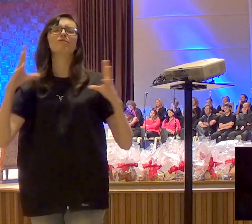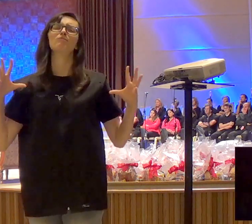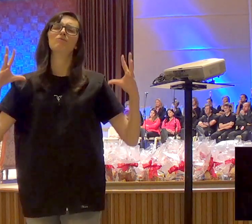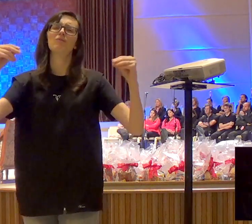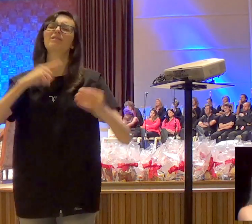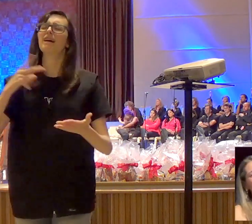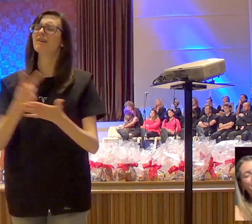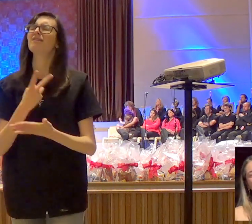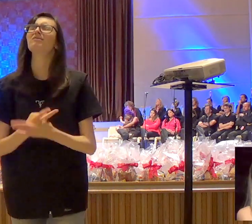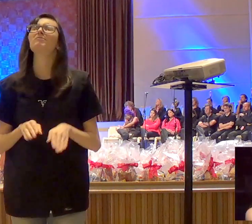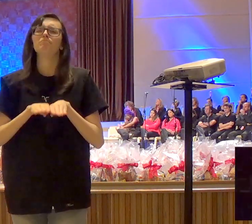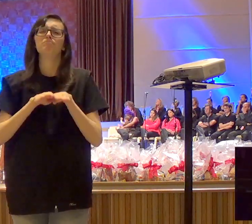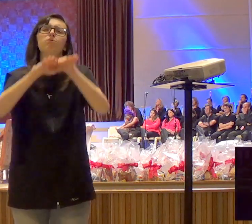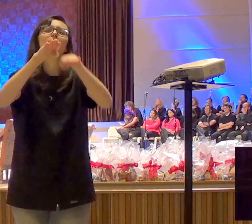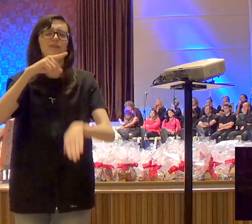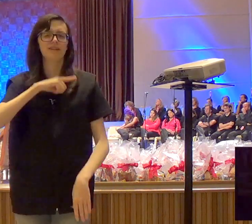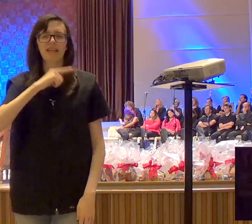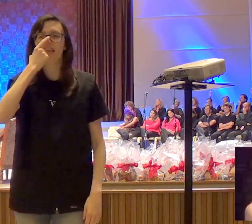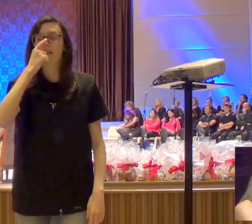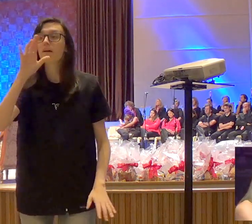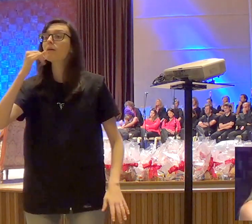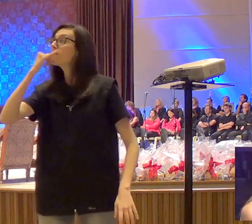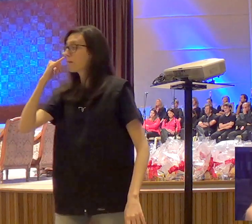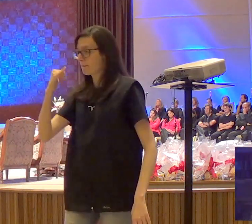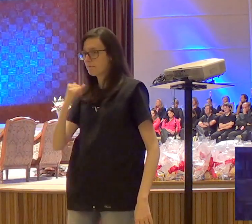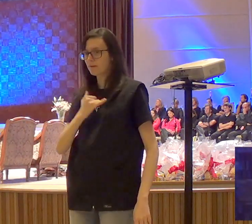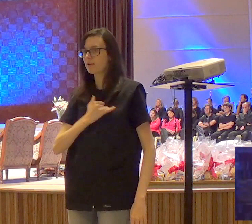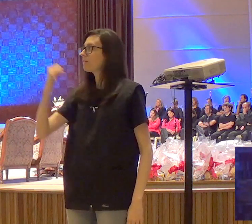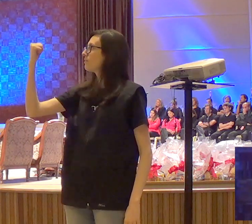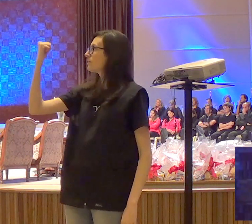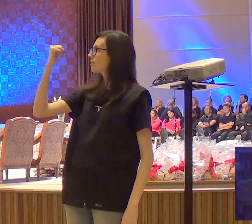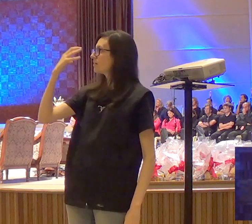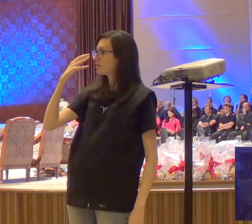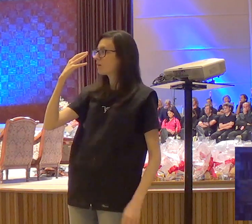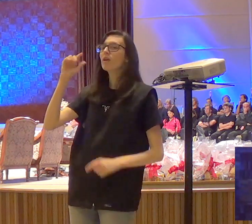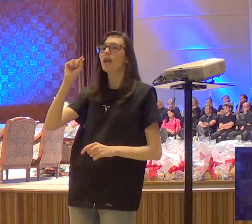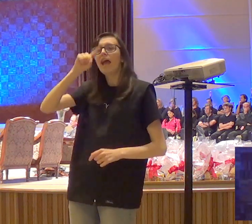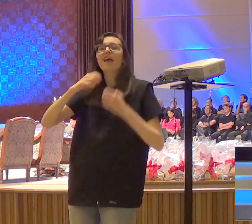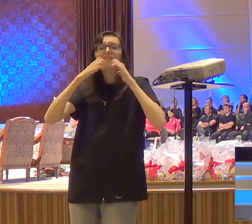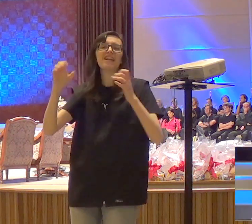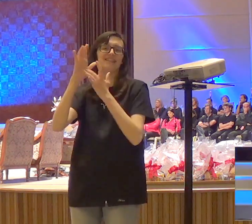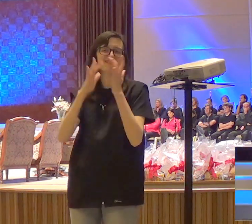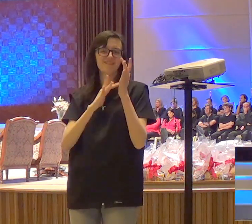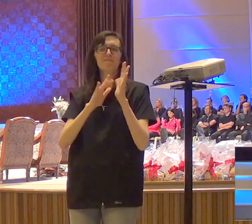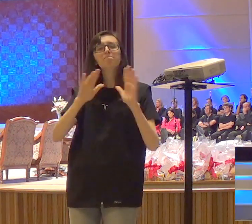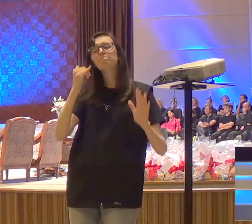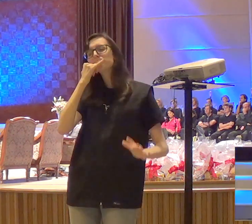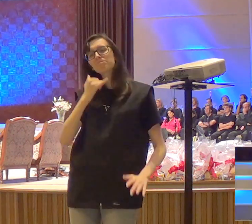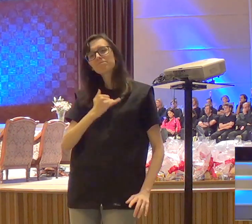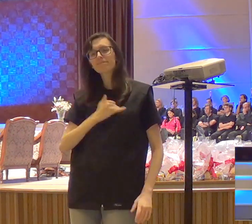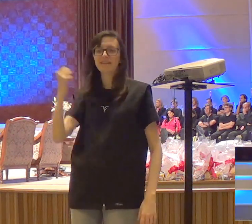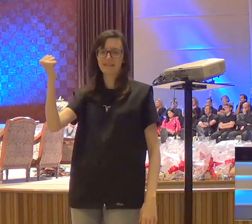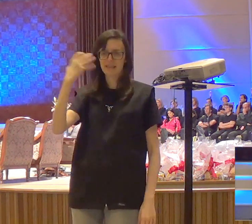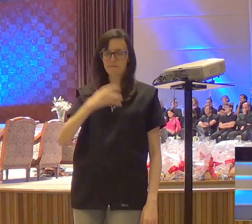E o perdão e a graça é exatamente sobre isso que fala. So I'll give you one more example.